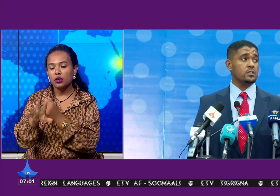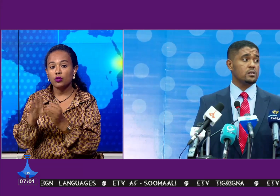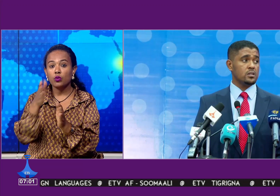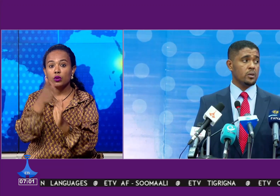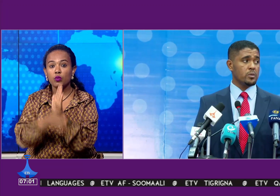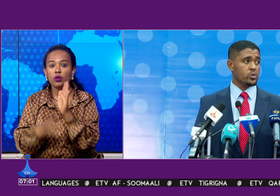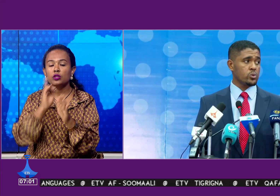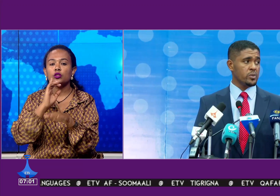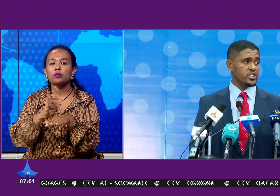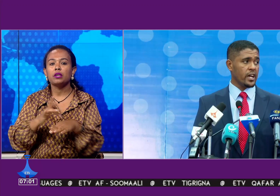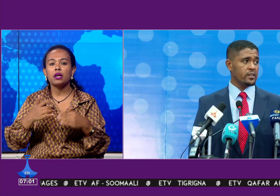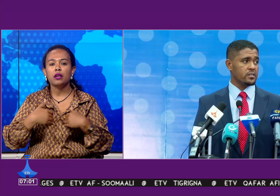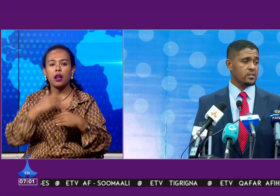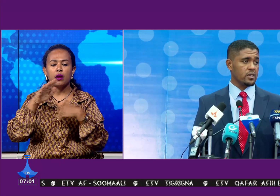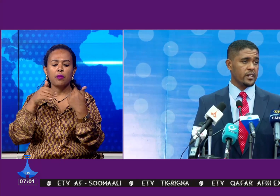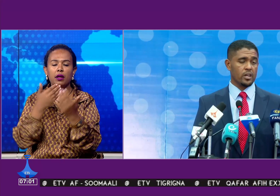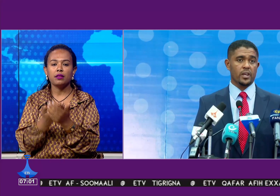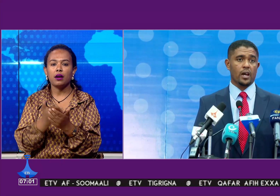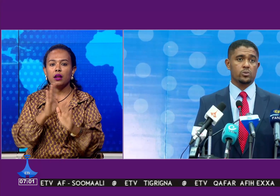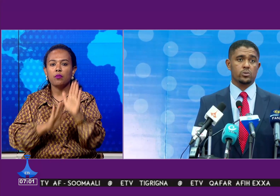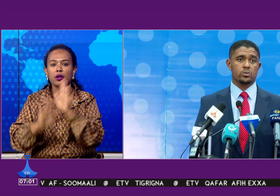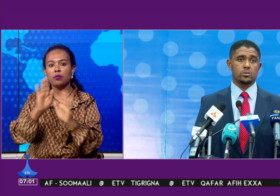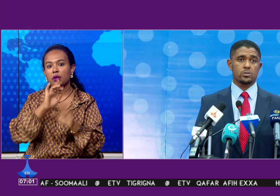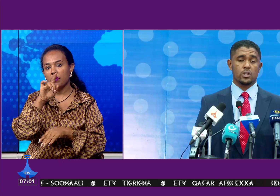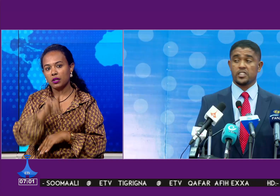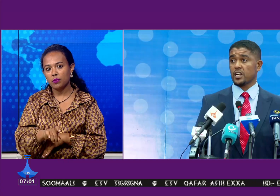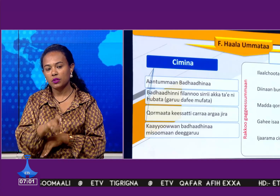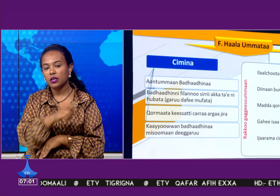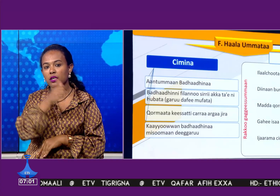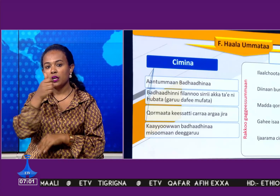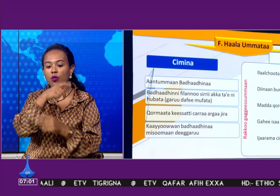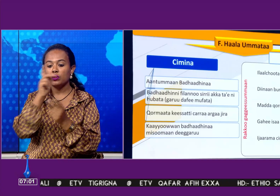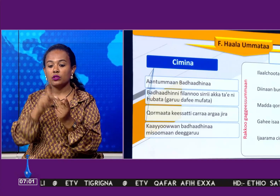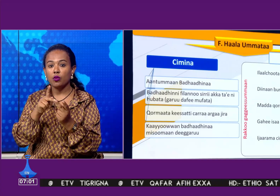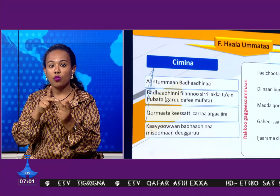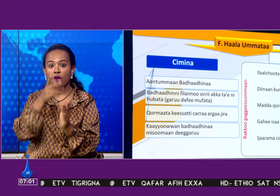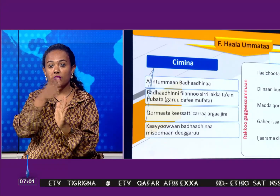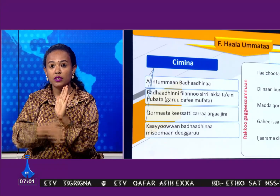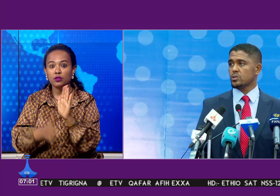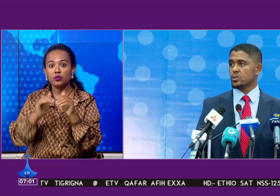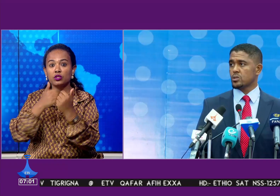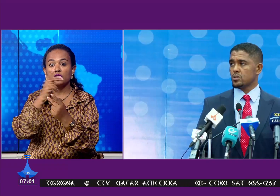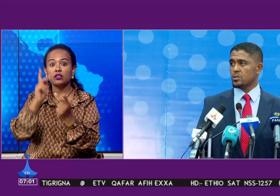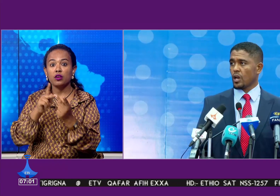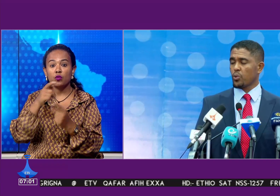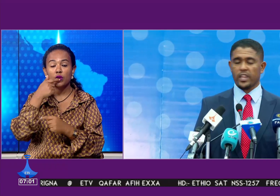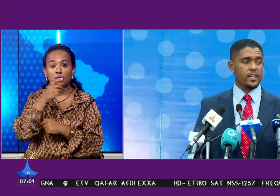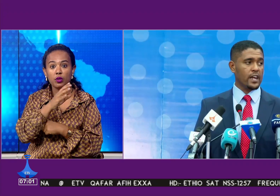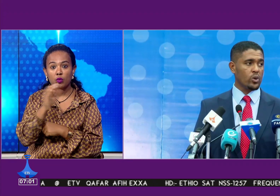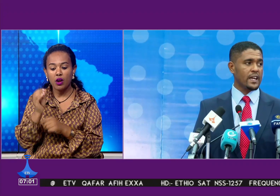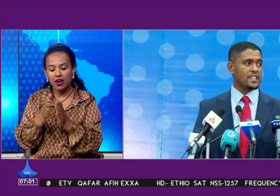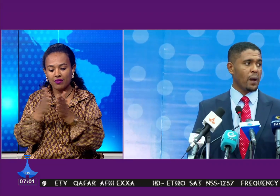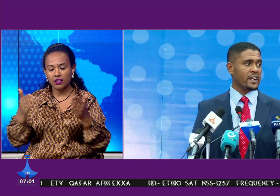ክንውናችን ምን ላይ እንዳለ በአጠቃላይ መገምገም አለበት። ሌላው የተሳኩ አፈጻጸሞች እንዴት ተሳኩ የሚለውና ክፍተት